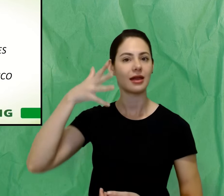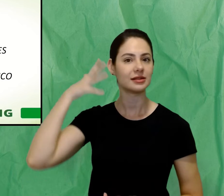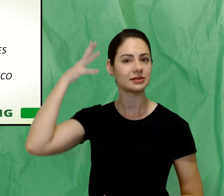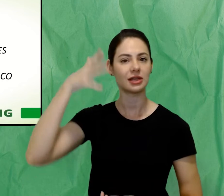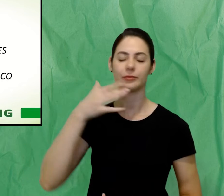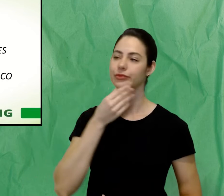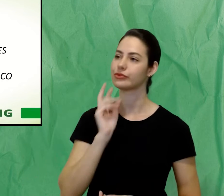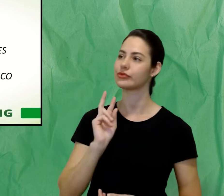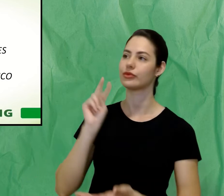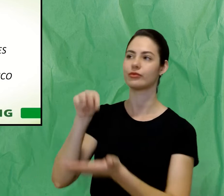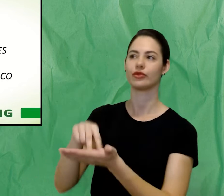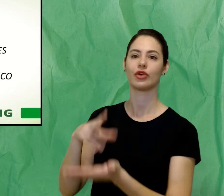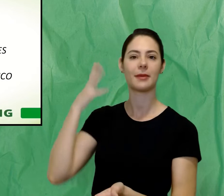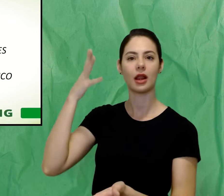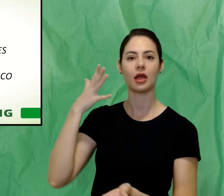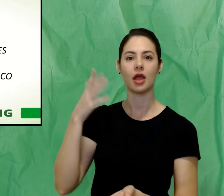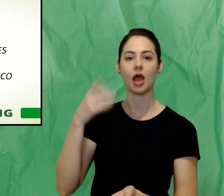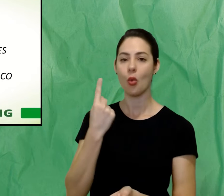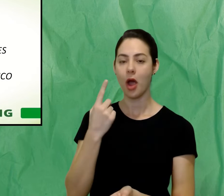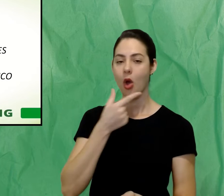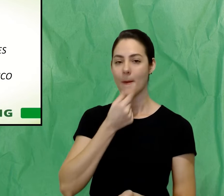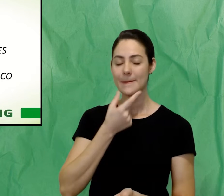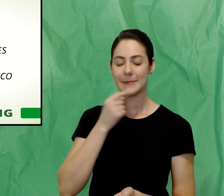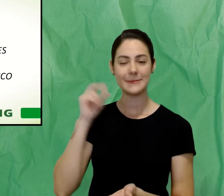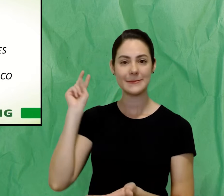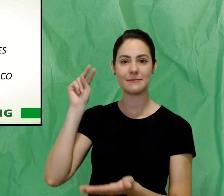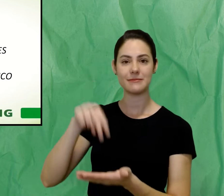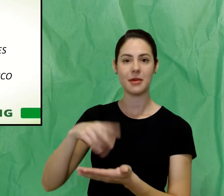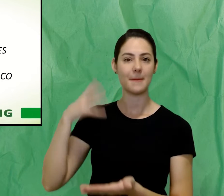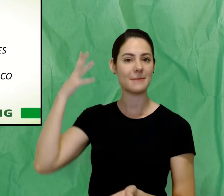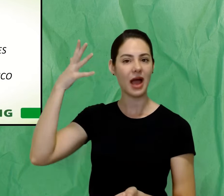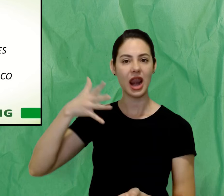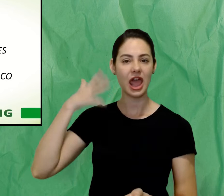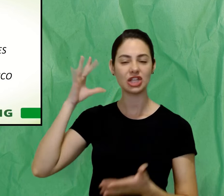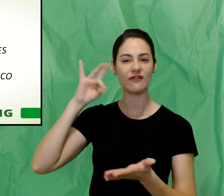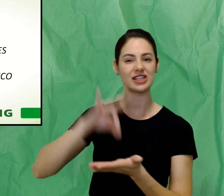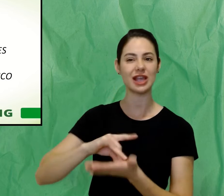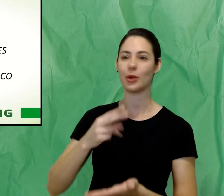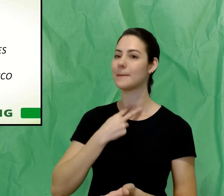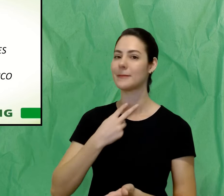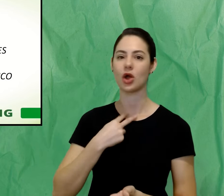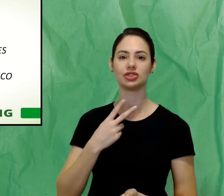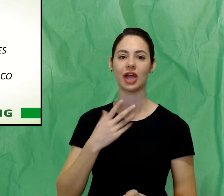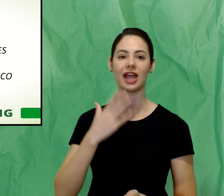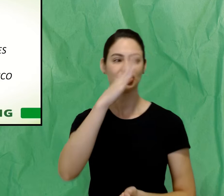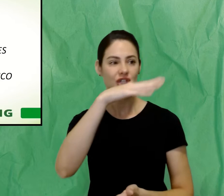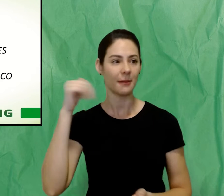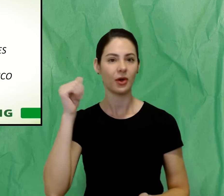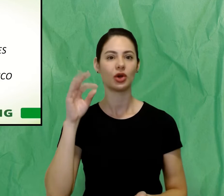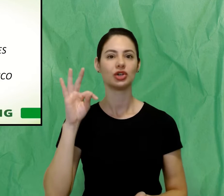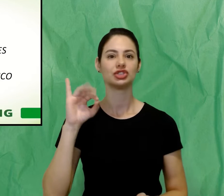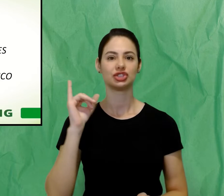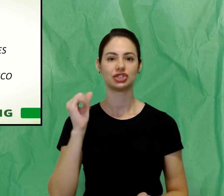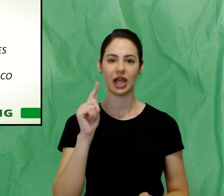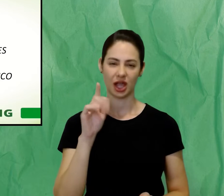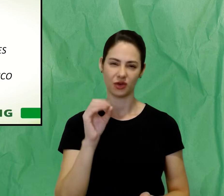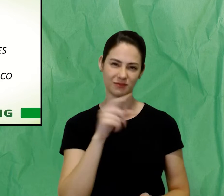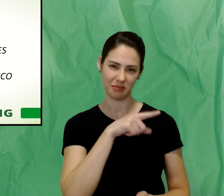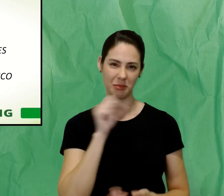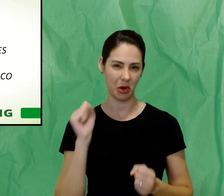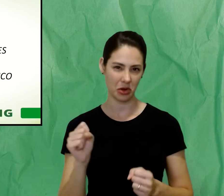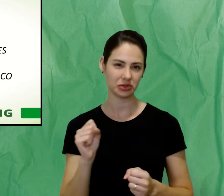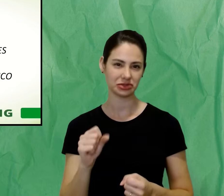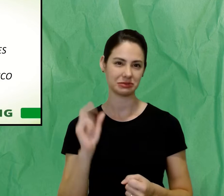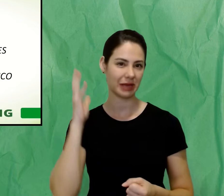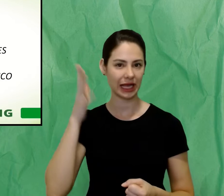palestrante oficial não poderia comparecer no dia, então chamaram ele e falaram: Thiago, você pode dar